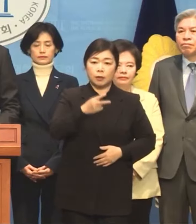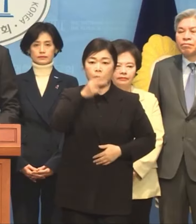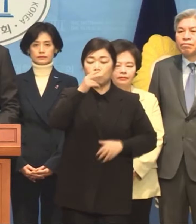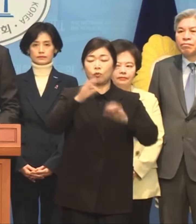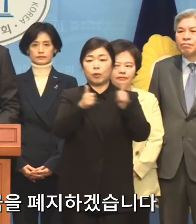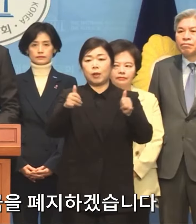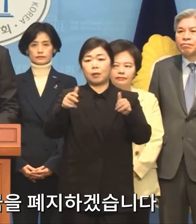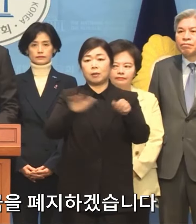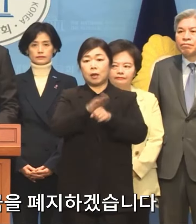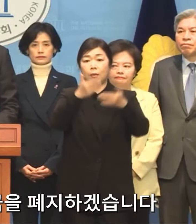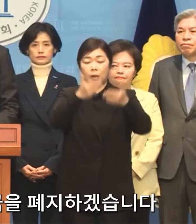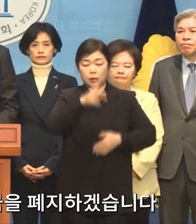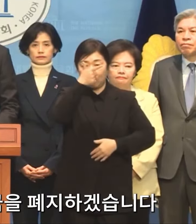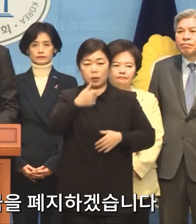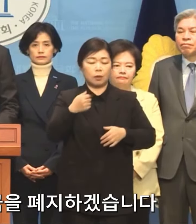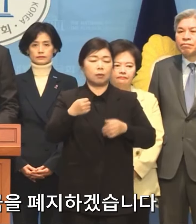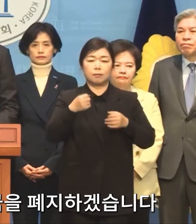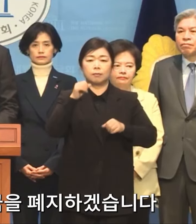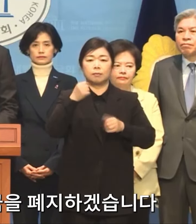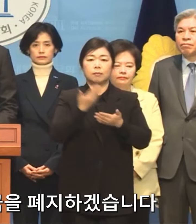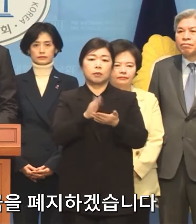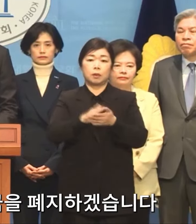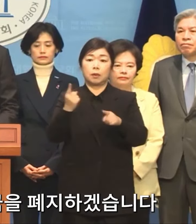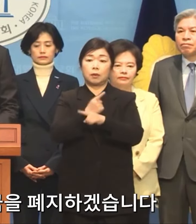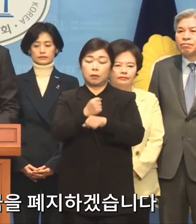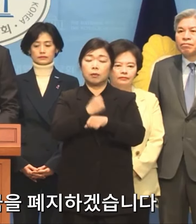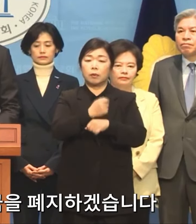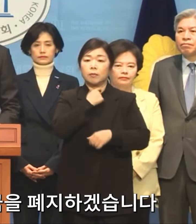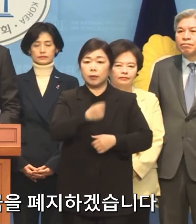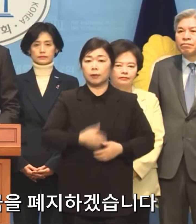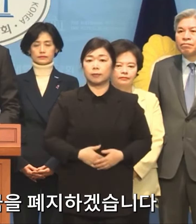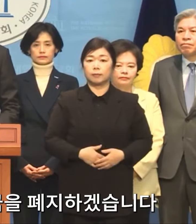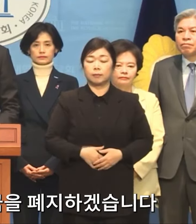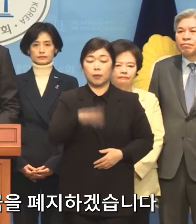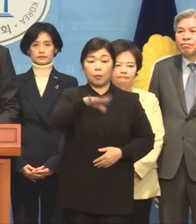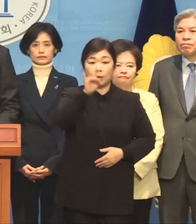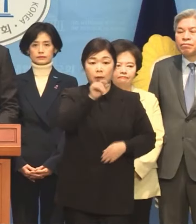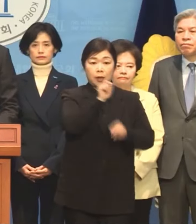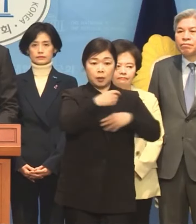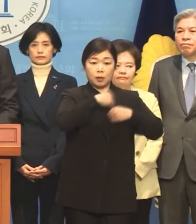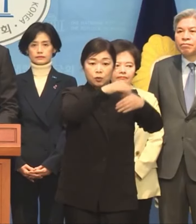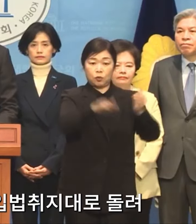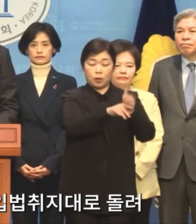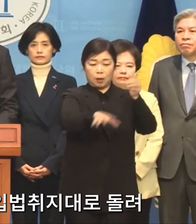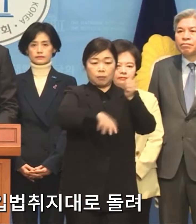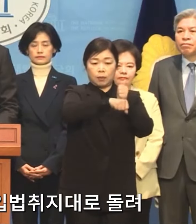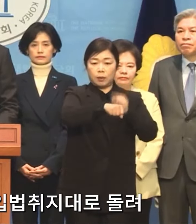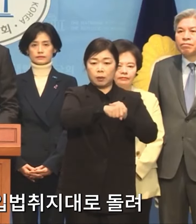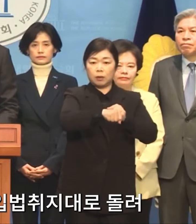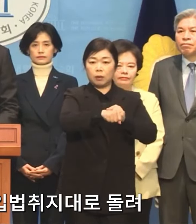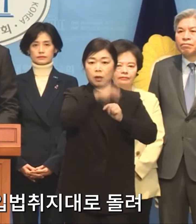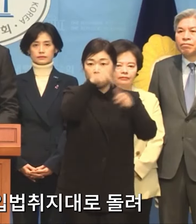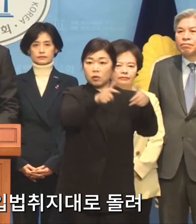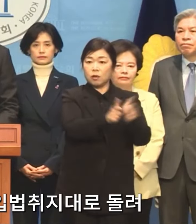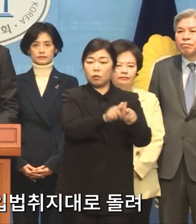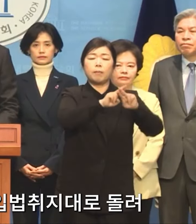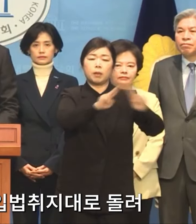하겠습니다 우선 행안부의 설치된 경찰국을 폐지하겠습니다 이어